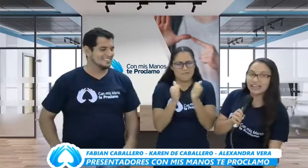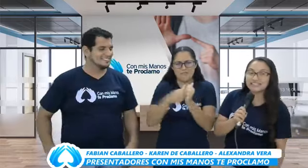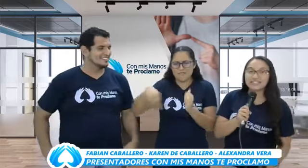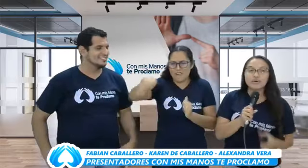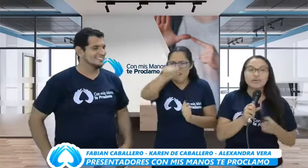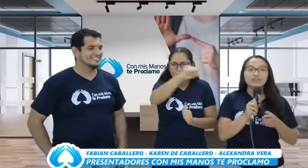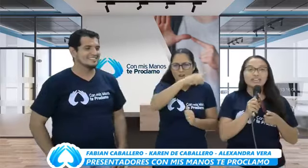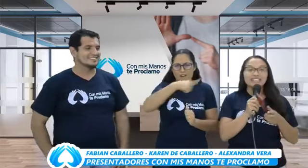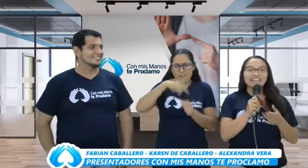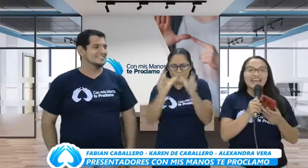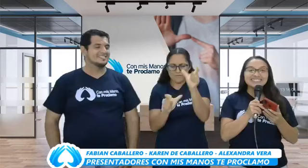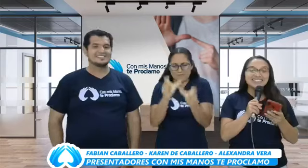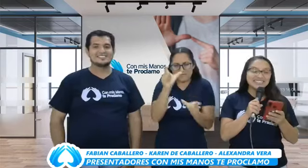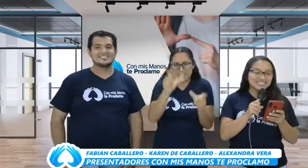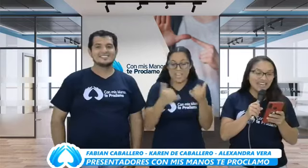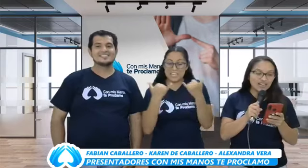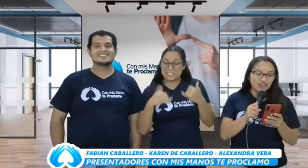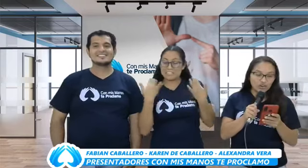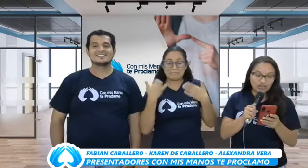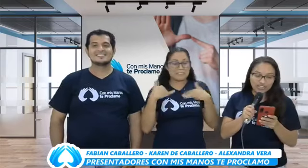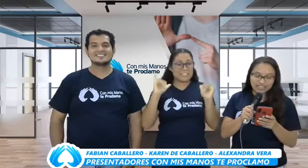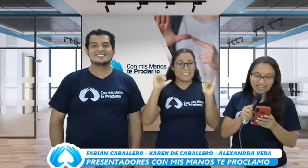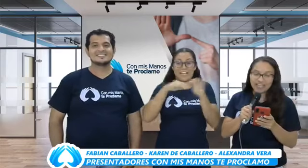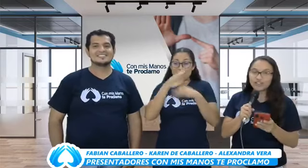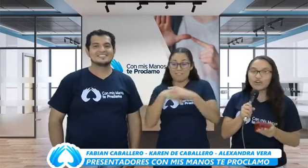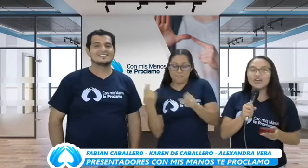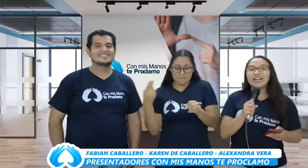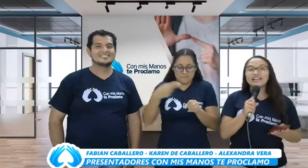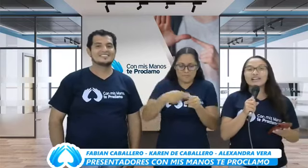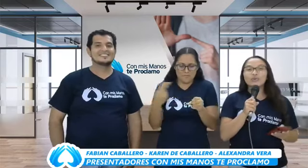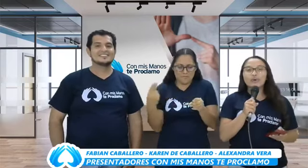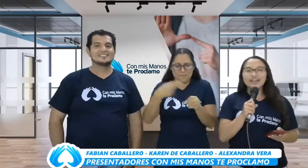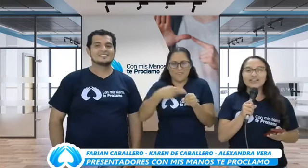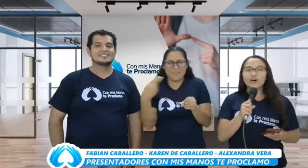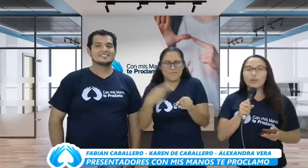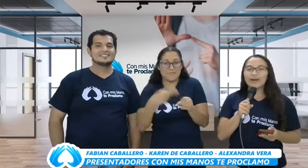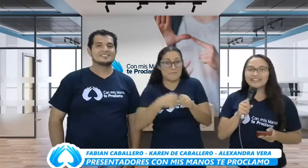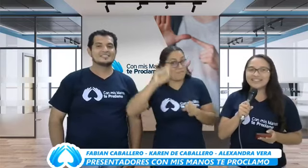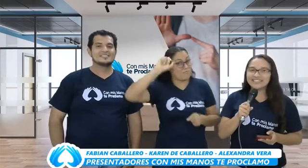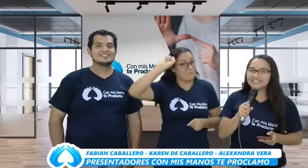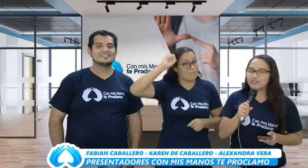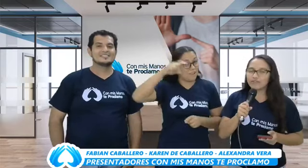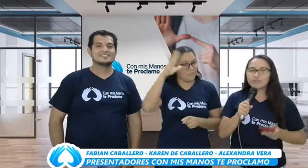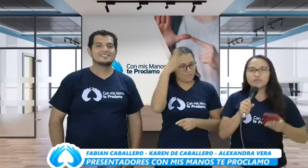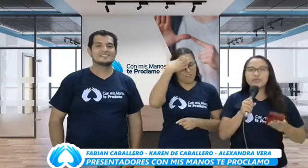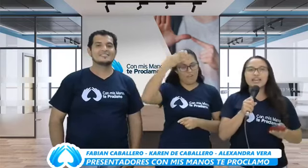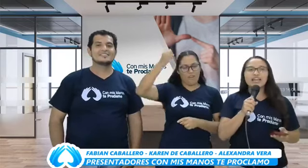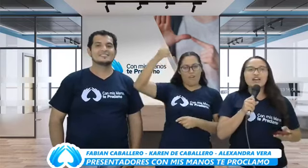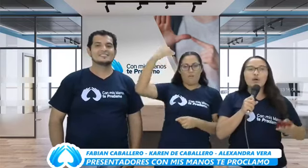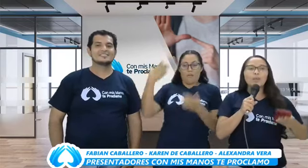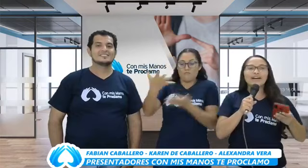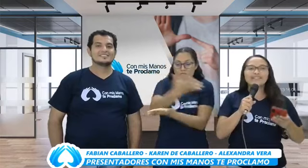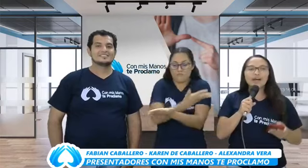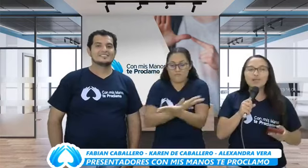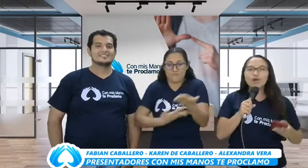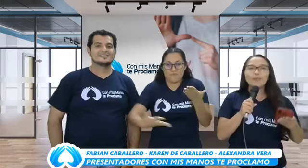ustedes en este momento que ya se están conectando. Recuerde compartir, dice Fabi, muy